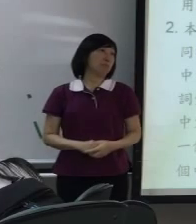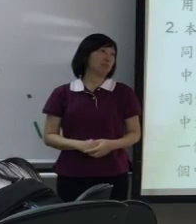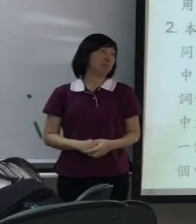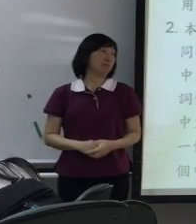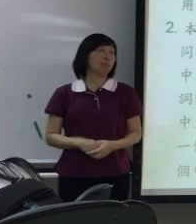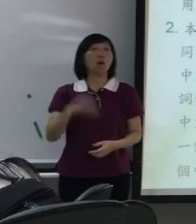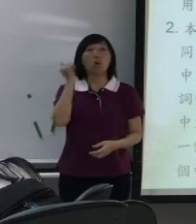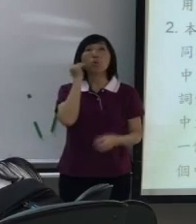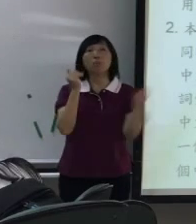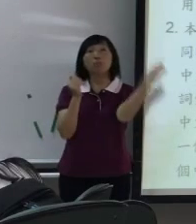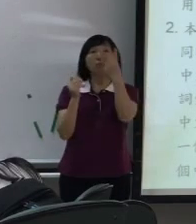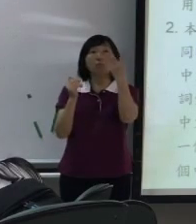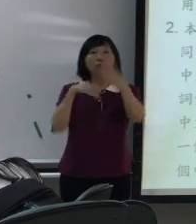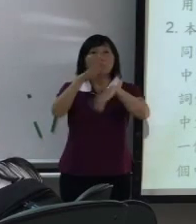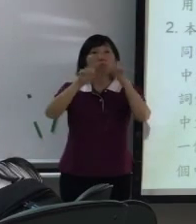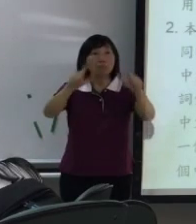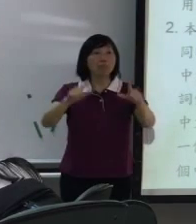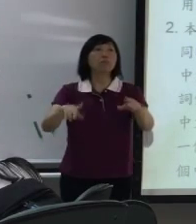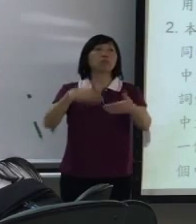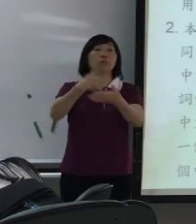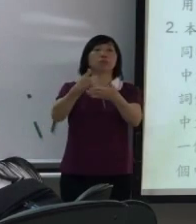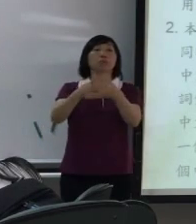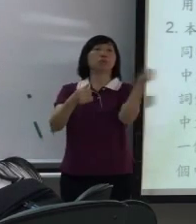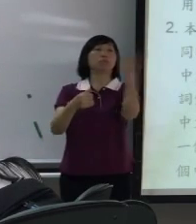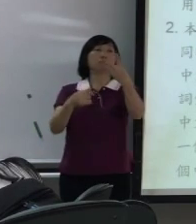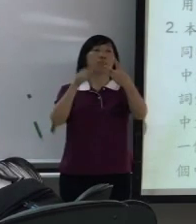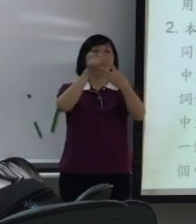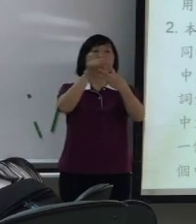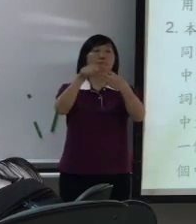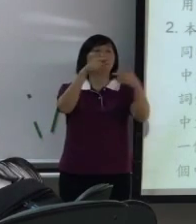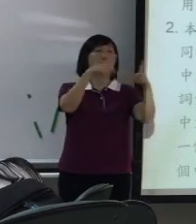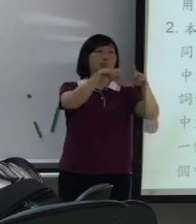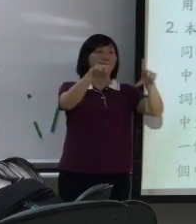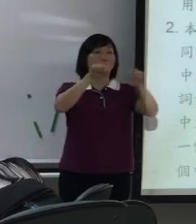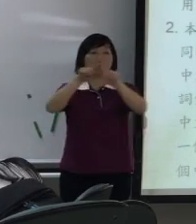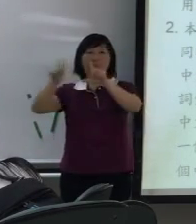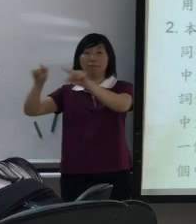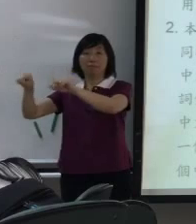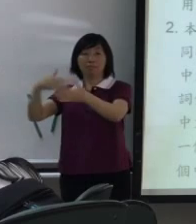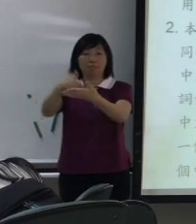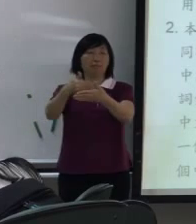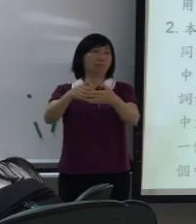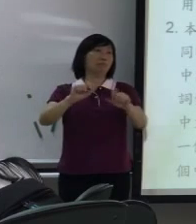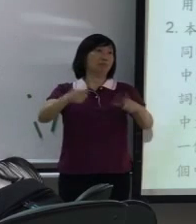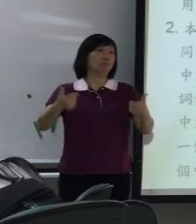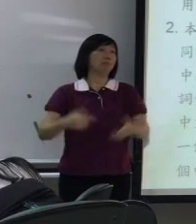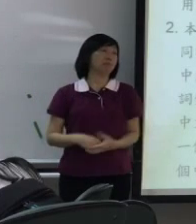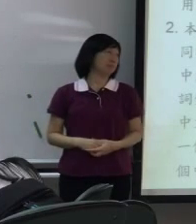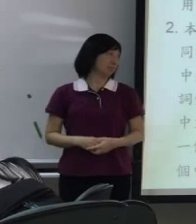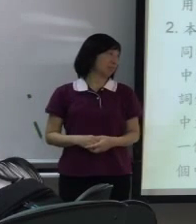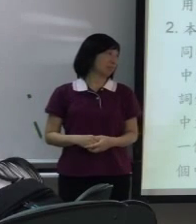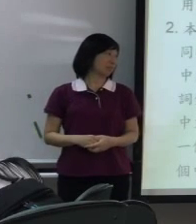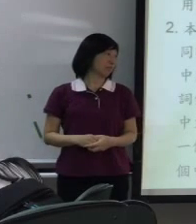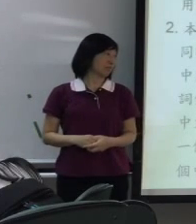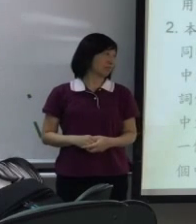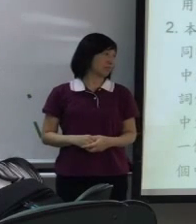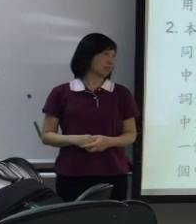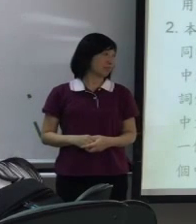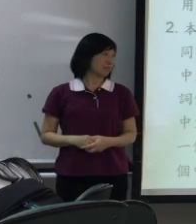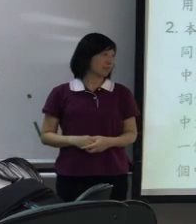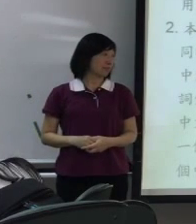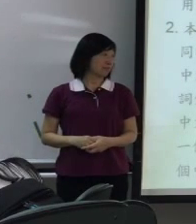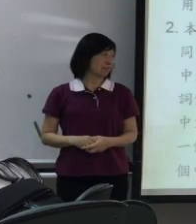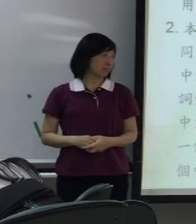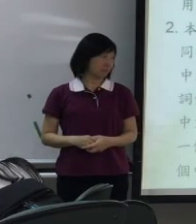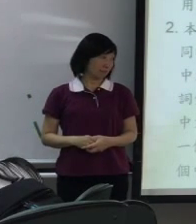然后有三种打法就画三种打法的图片。好，那